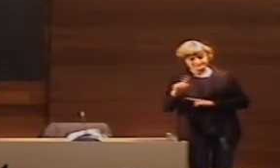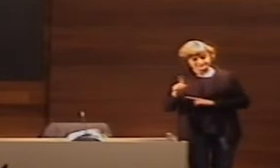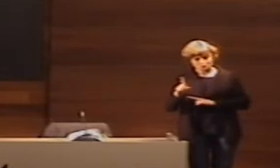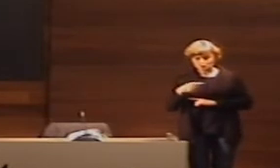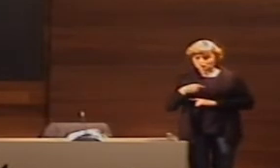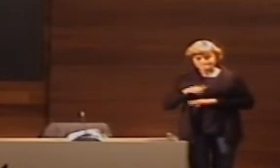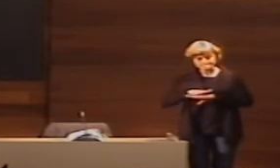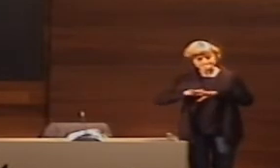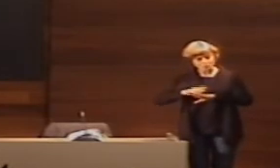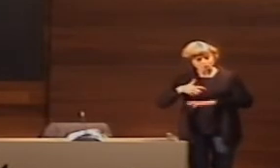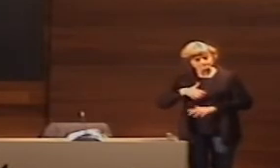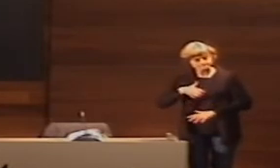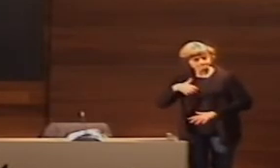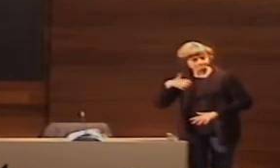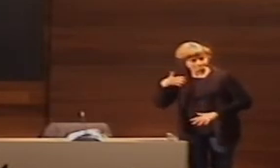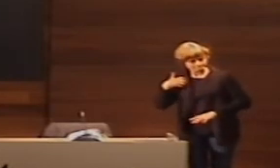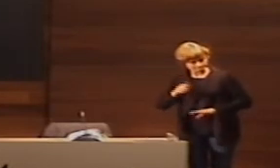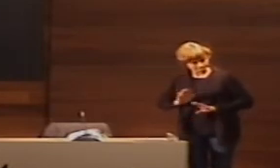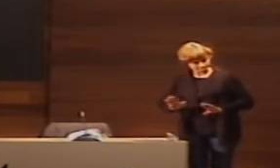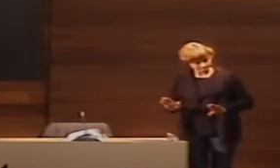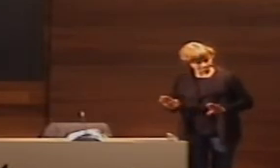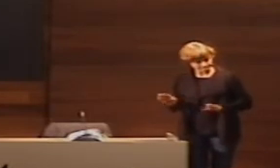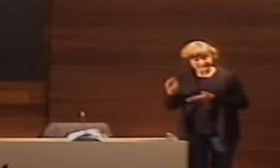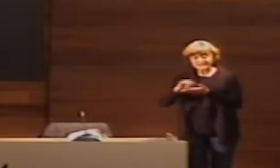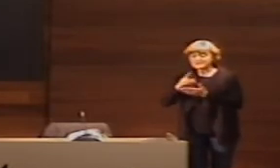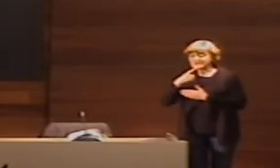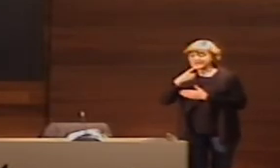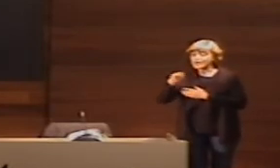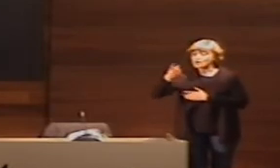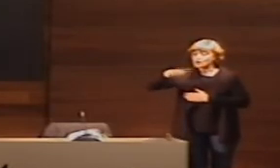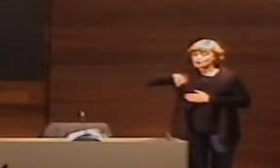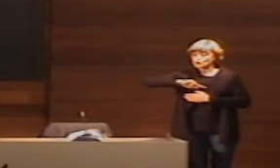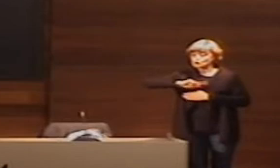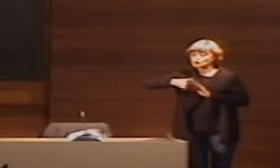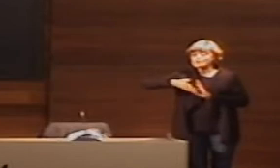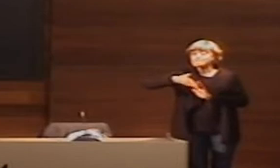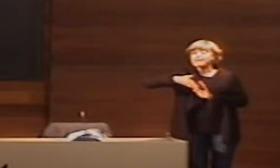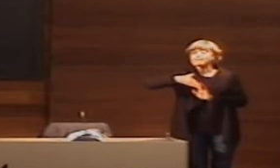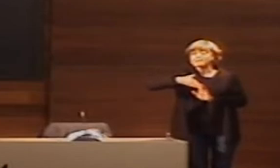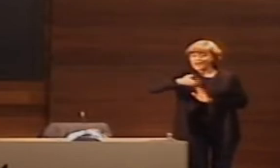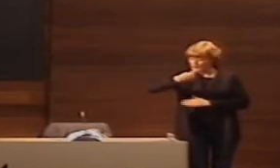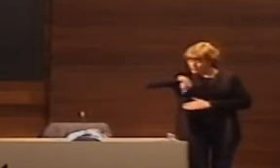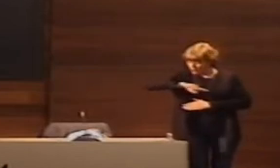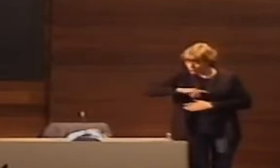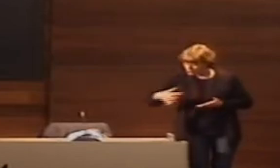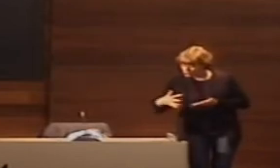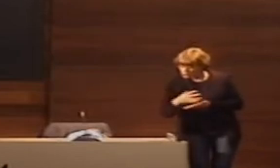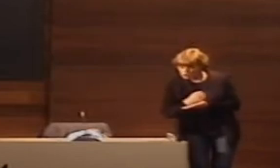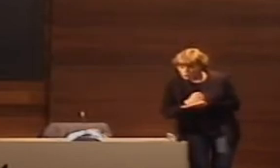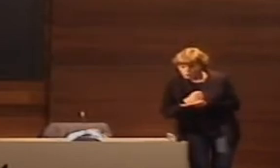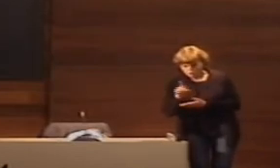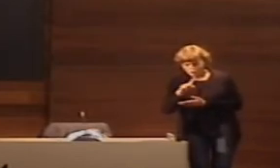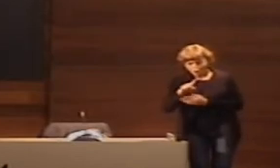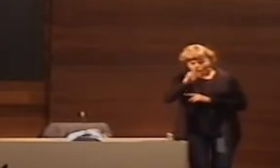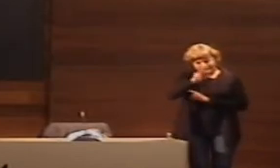me ha tocado el corazón. Y me gustaría que ese vamos se incluyera también en los tratamientos finalistas